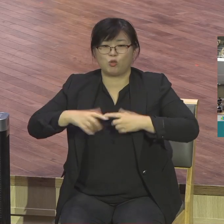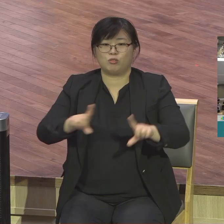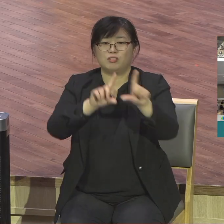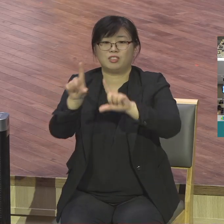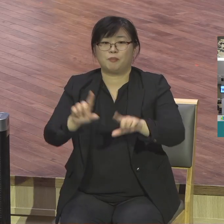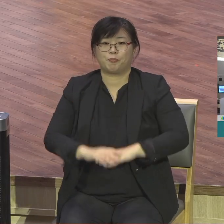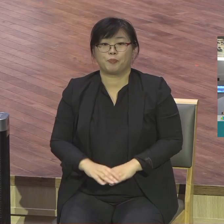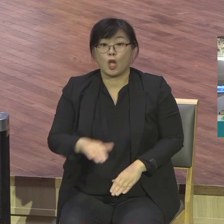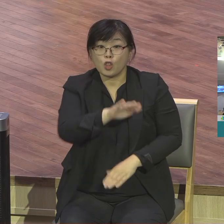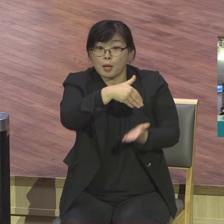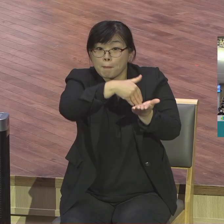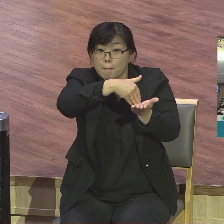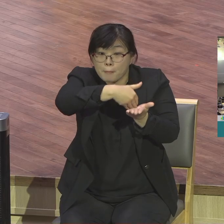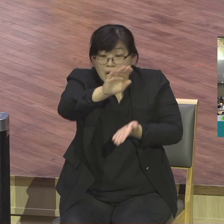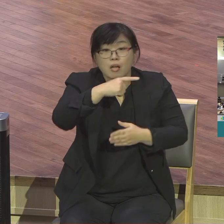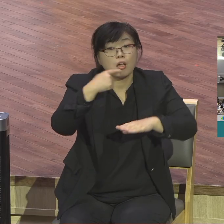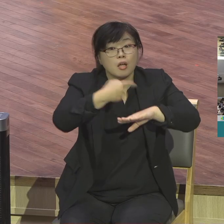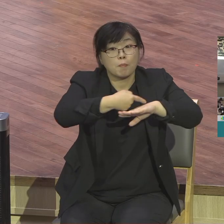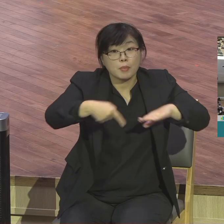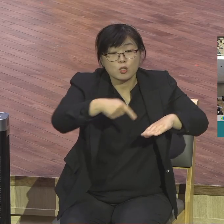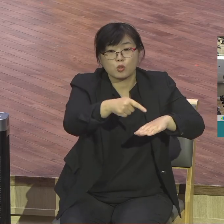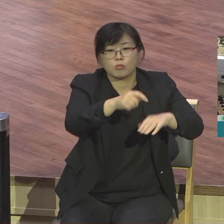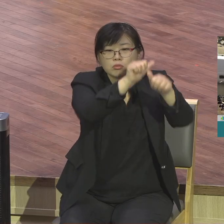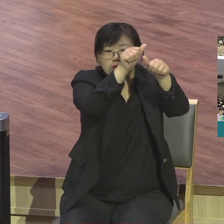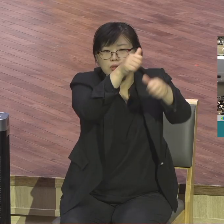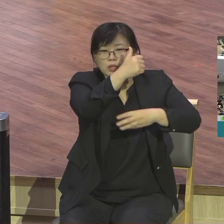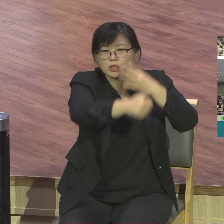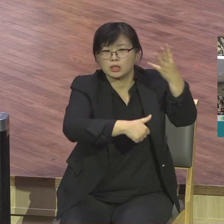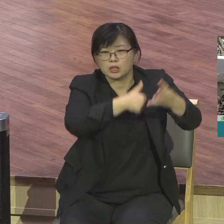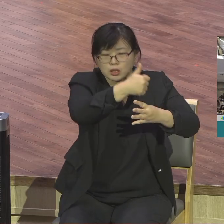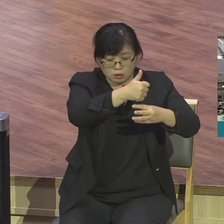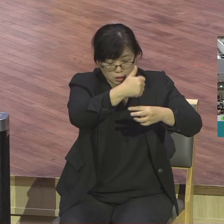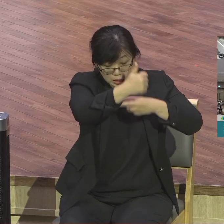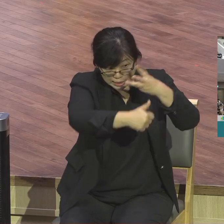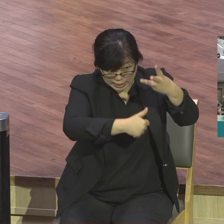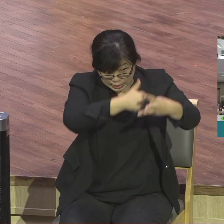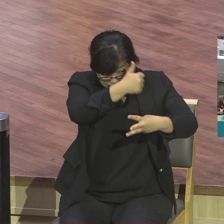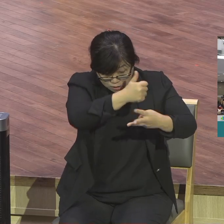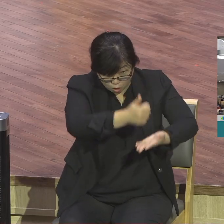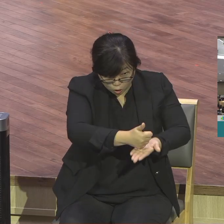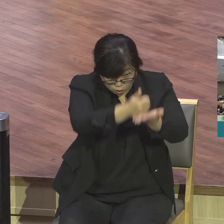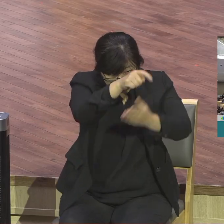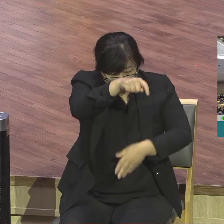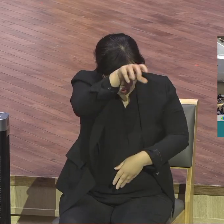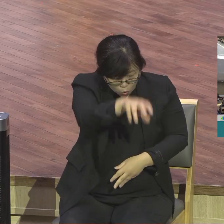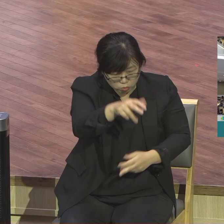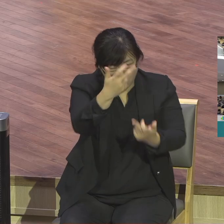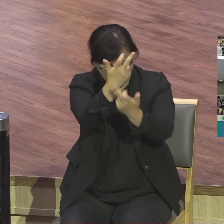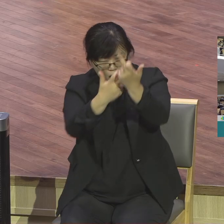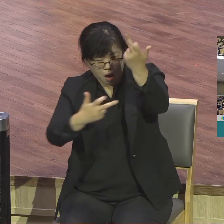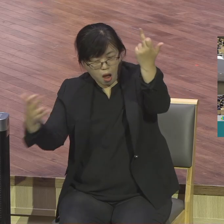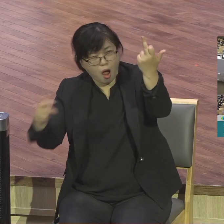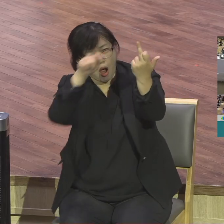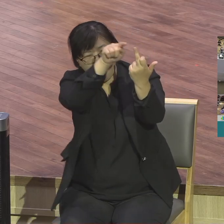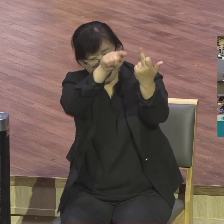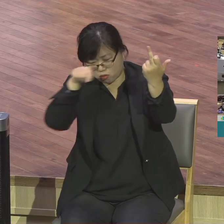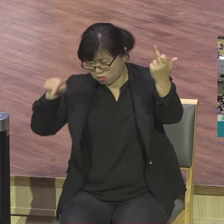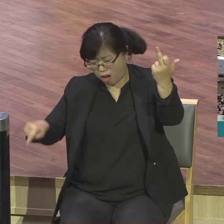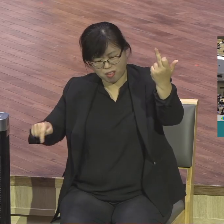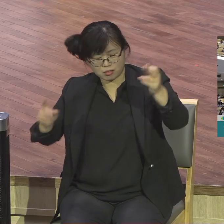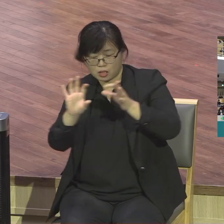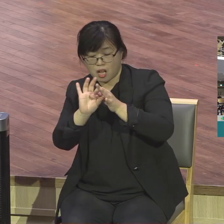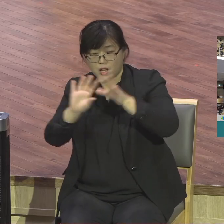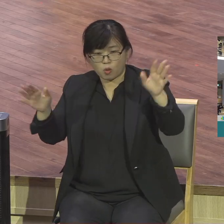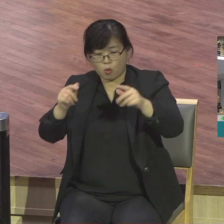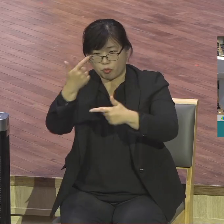민족들이 그들의 신들을 섬기는 곳은 높은 산이든지 작은 산이든지 푸른 나무 아래든지 막론하고